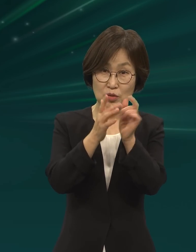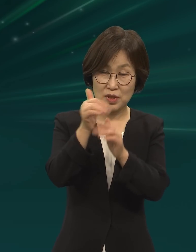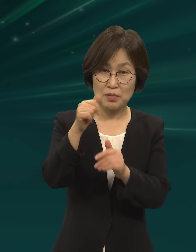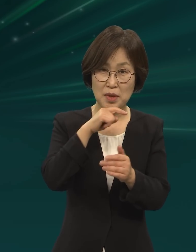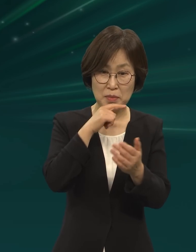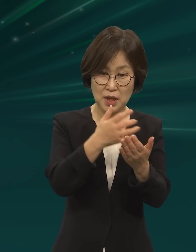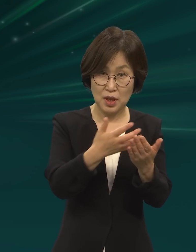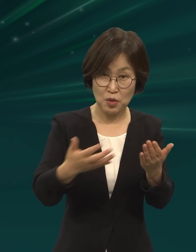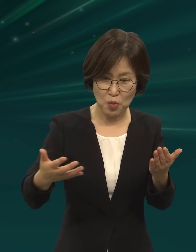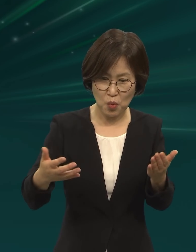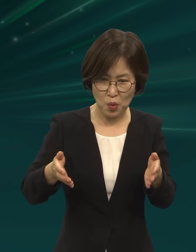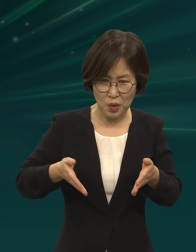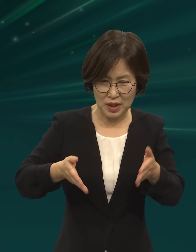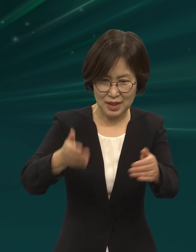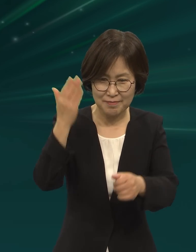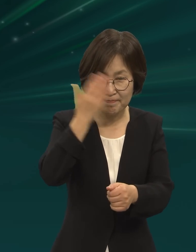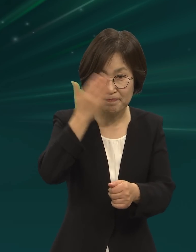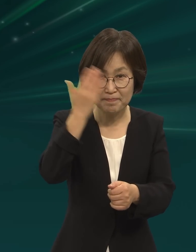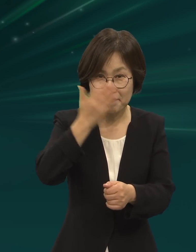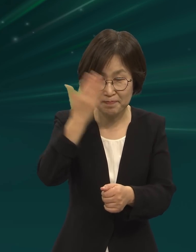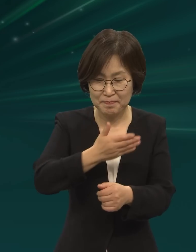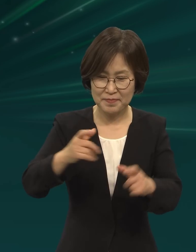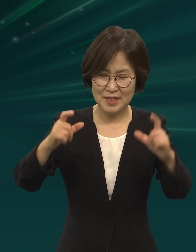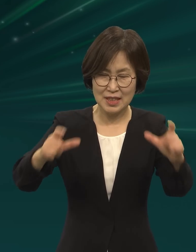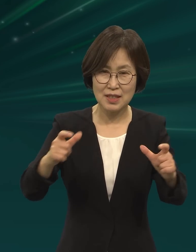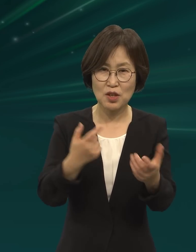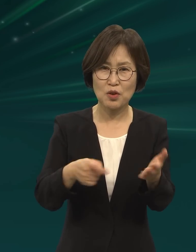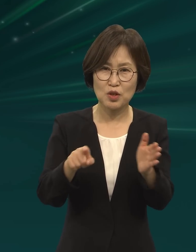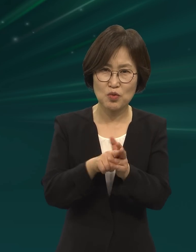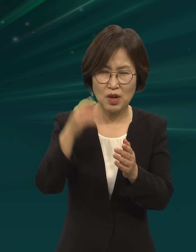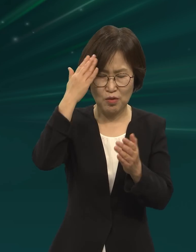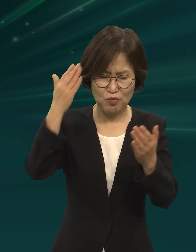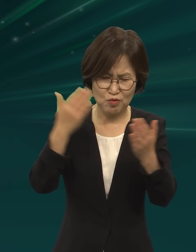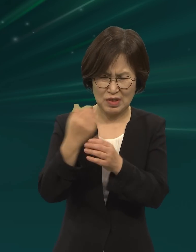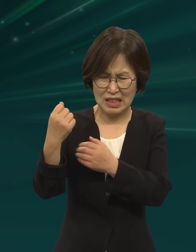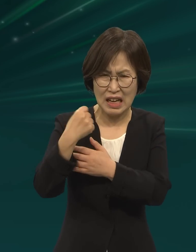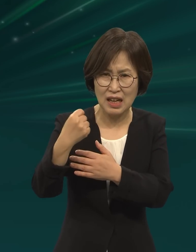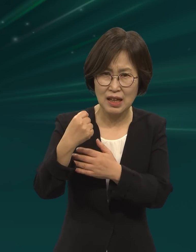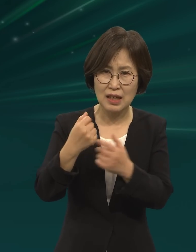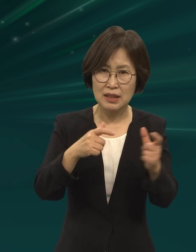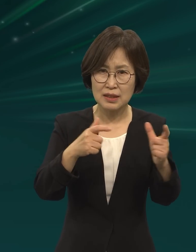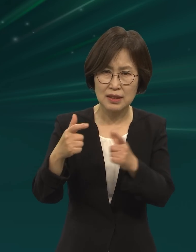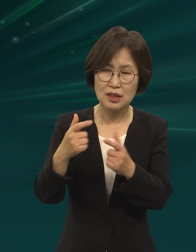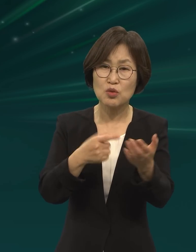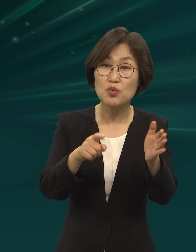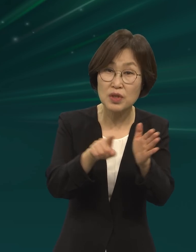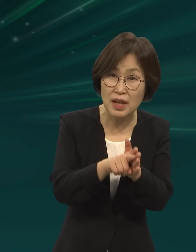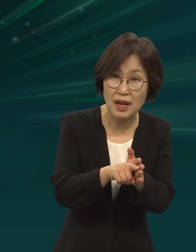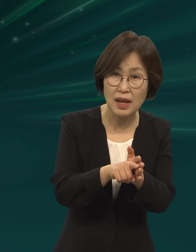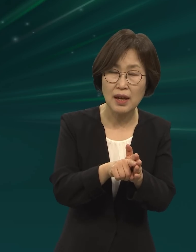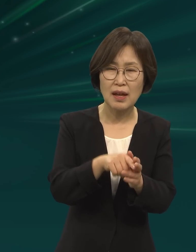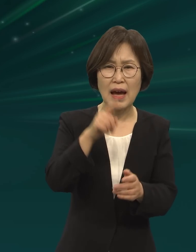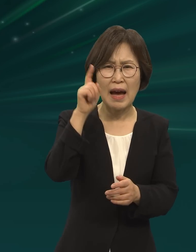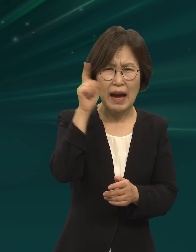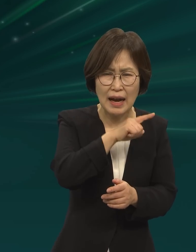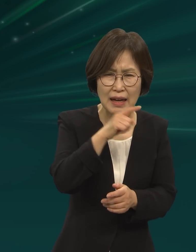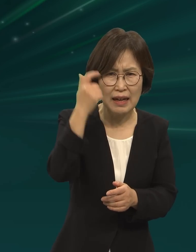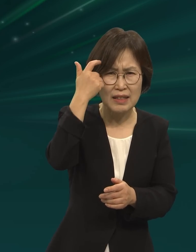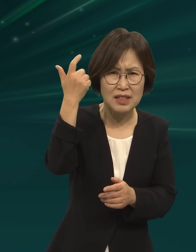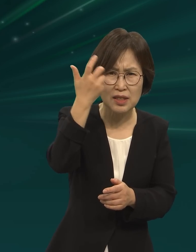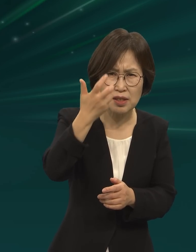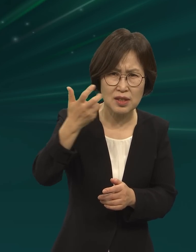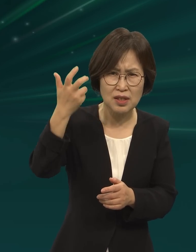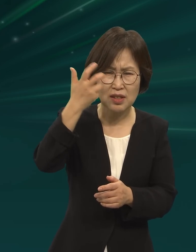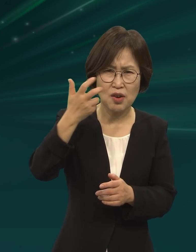다 깨끗하게 하고, 여기서 지역을 위해 또 어두운 세력과 또 이제 악한